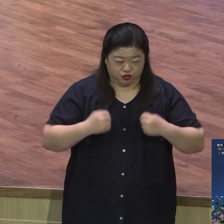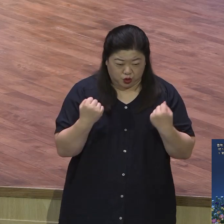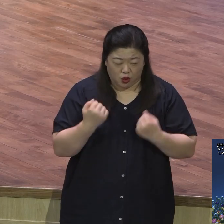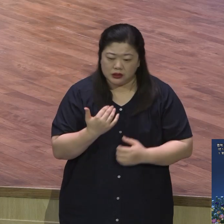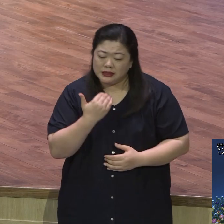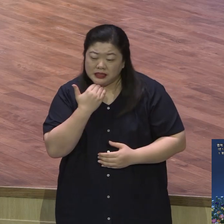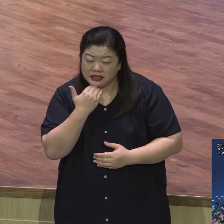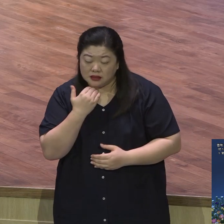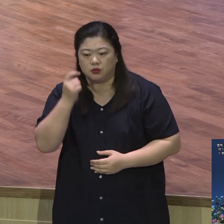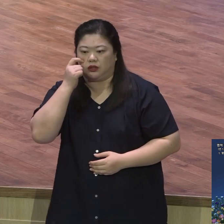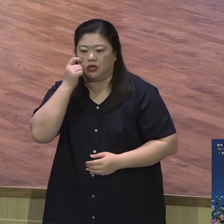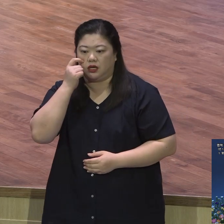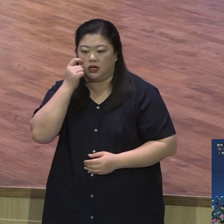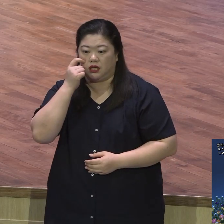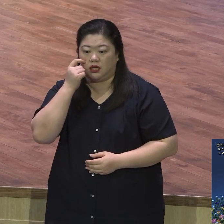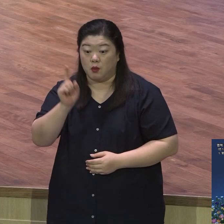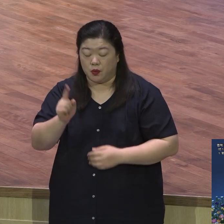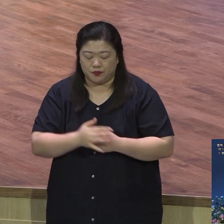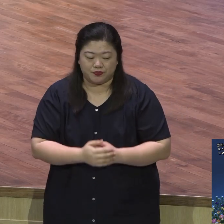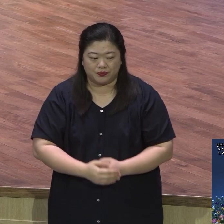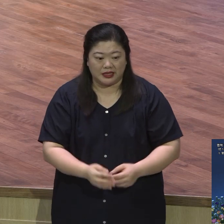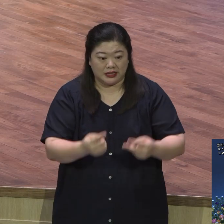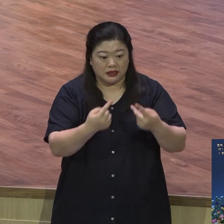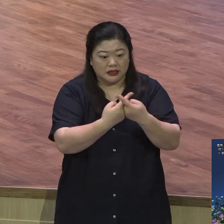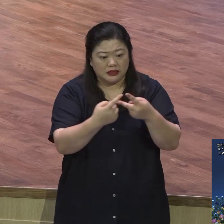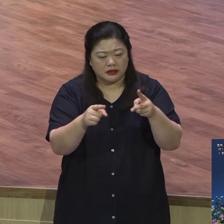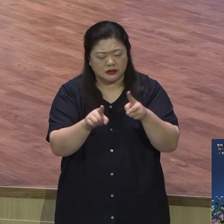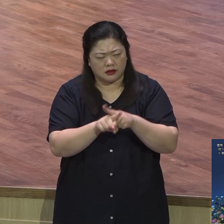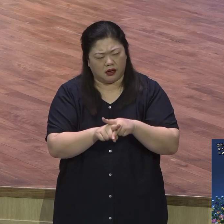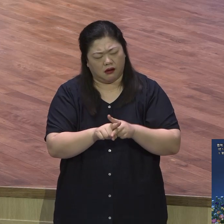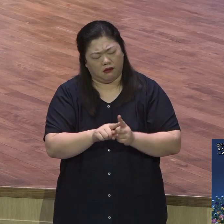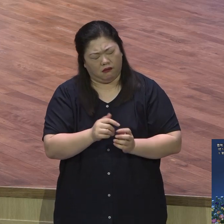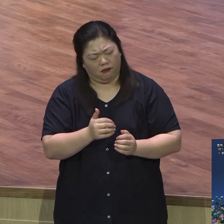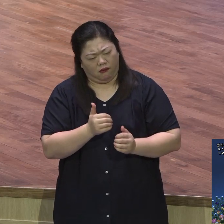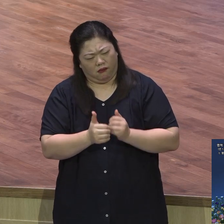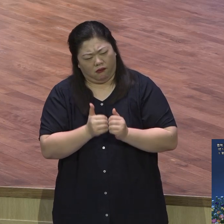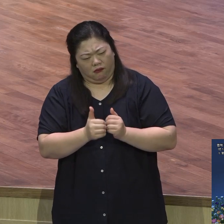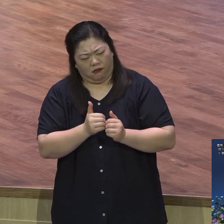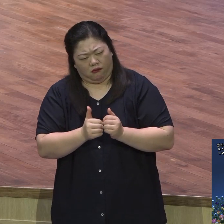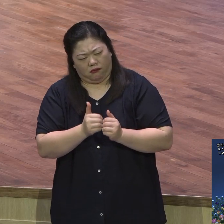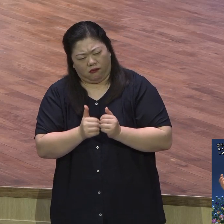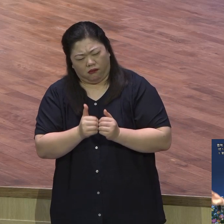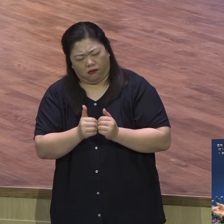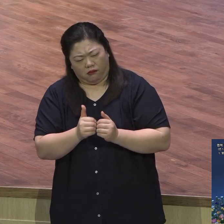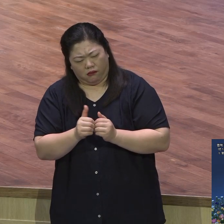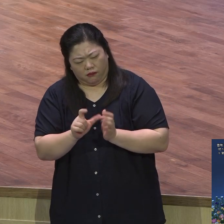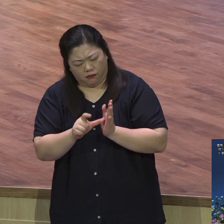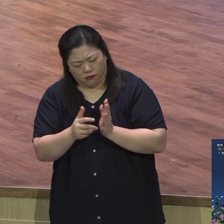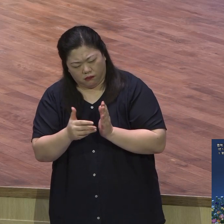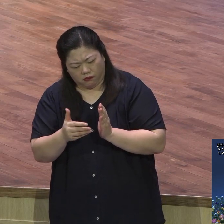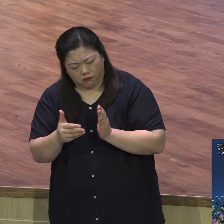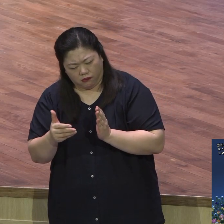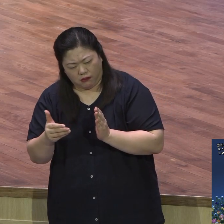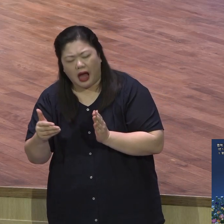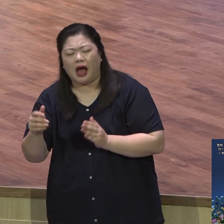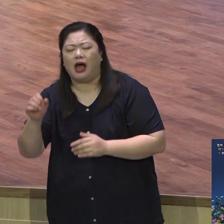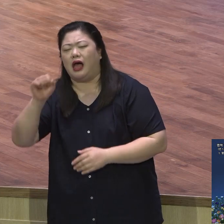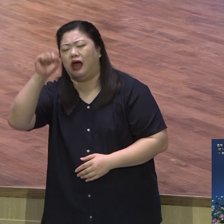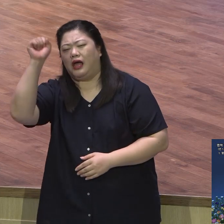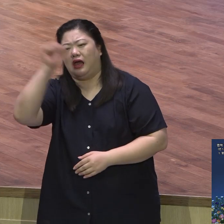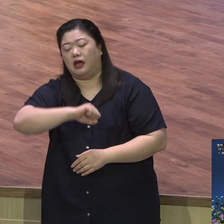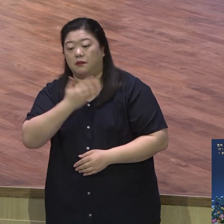이해라고 하는 것은 당장에 되지 않을 수 있지만 이해를 좀 시간 지나간다고 해서 별